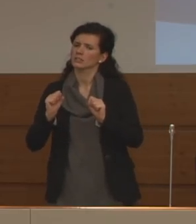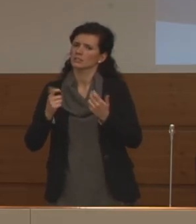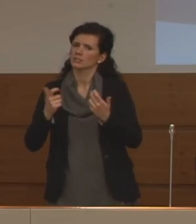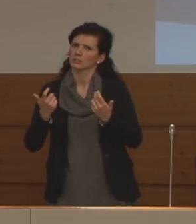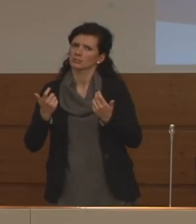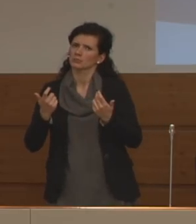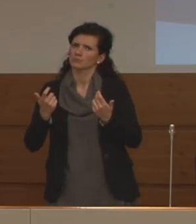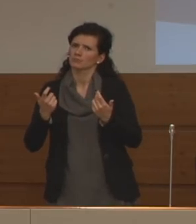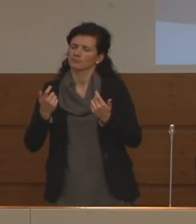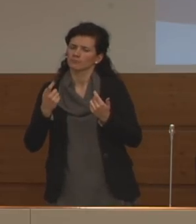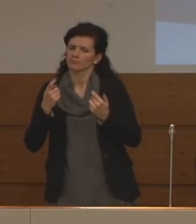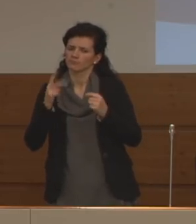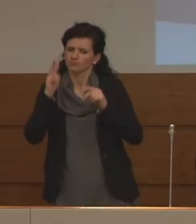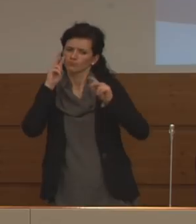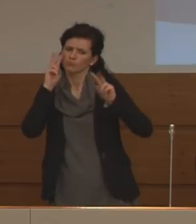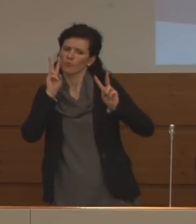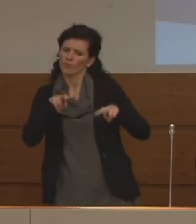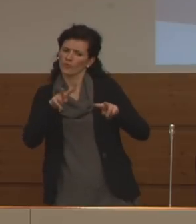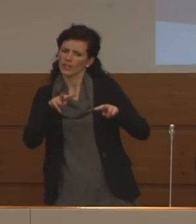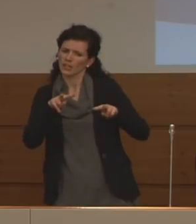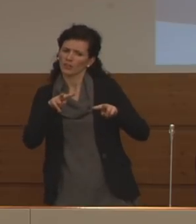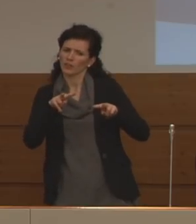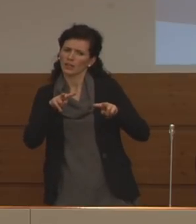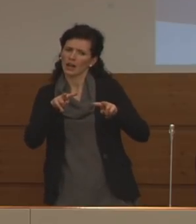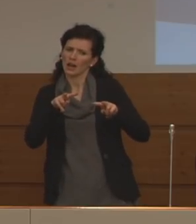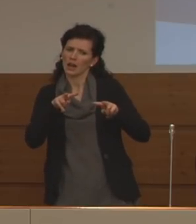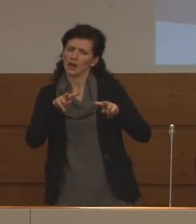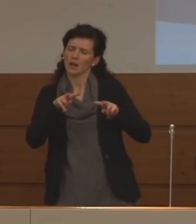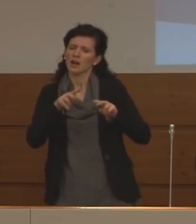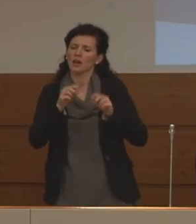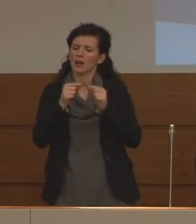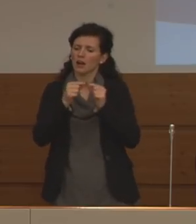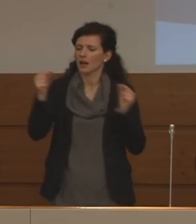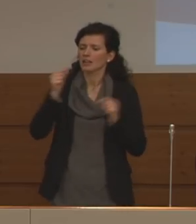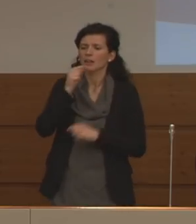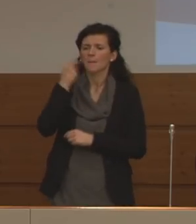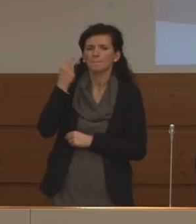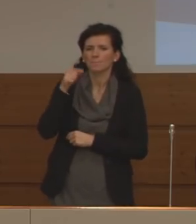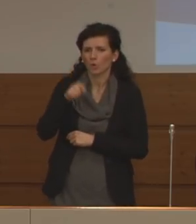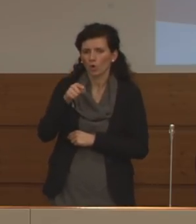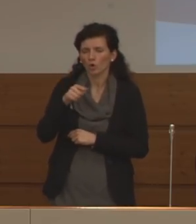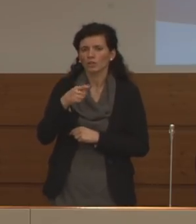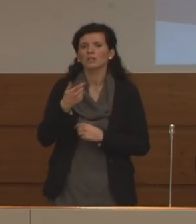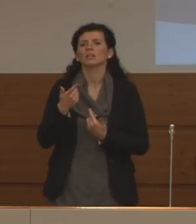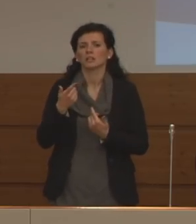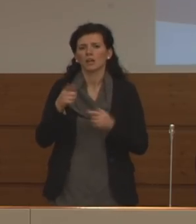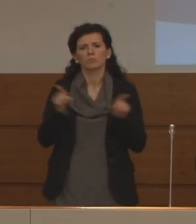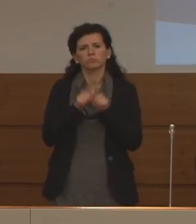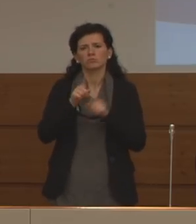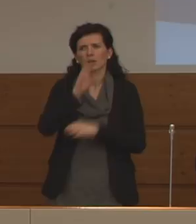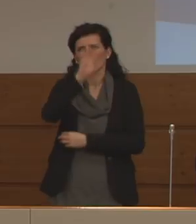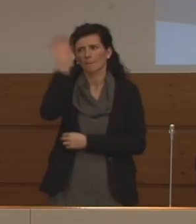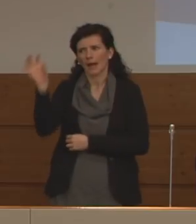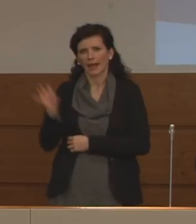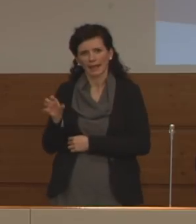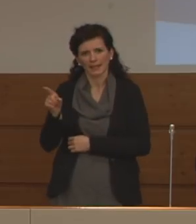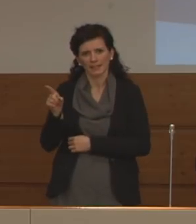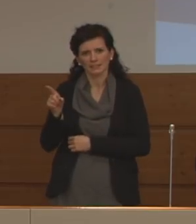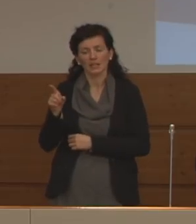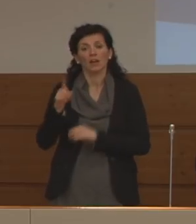diciamo una logica di massa dei tamponi visto che è un esempio che altri paesi hanno messo in atto parrebbe con risultati positivi